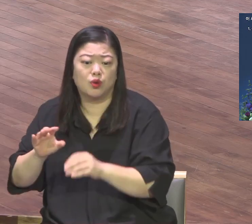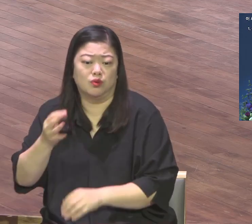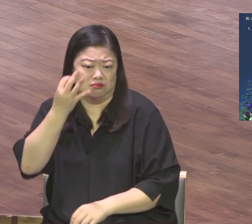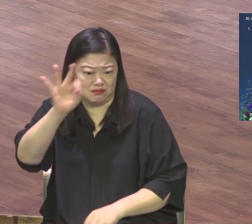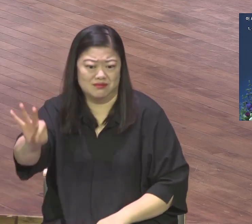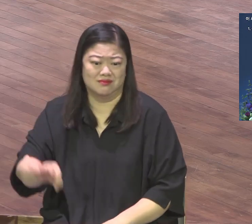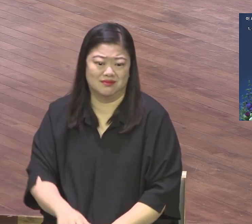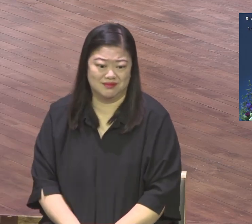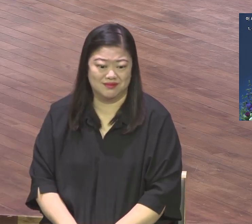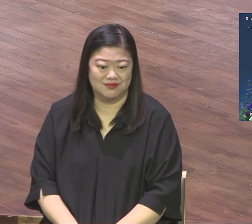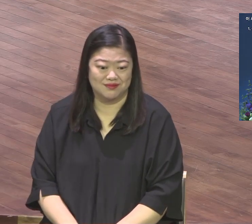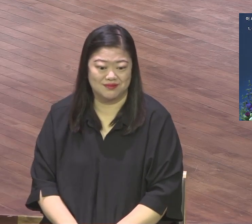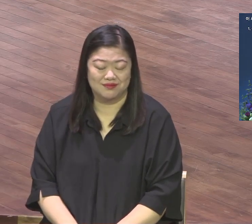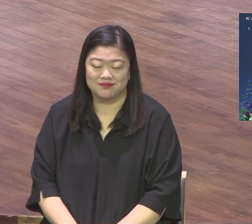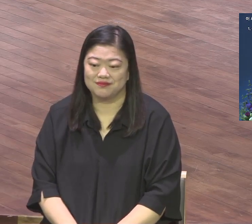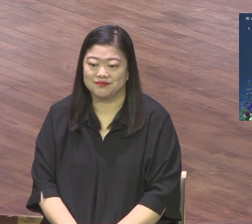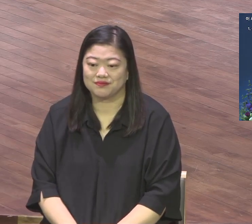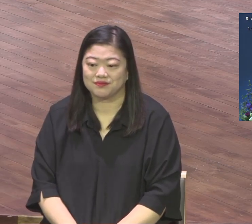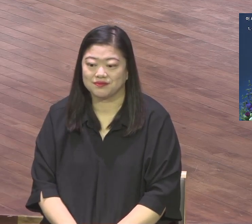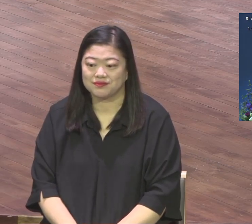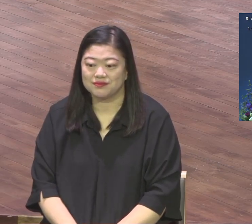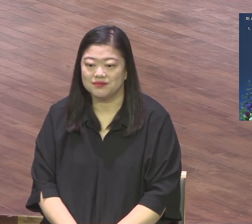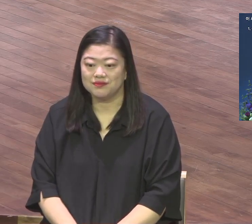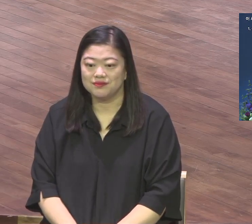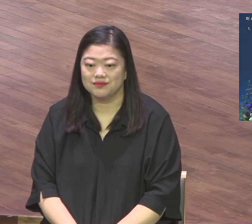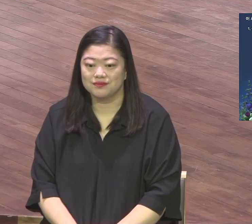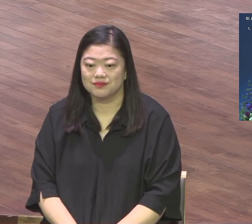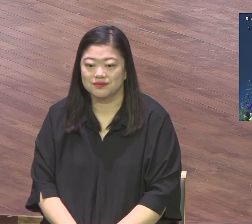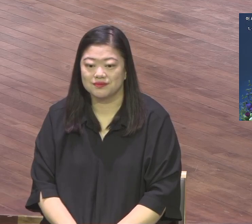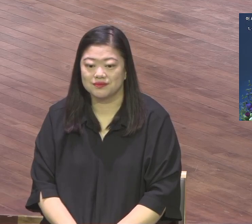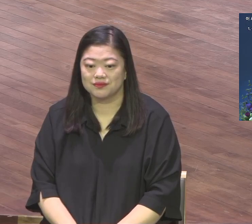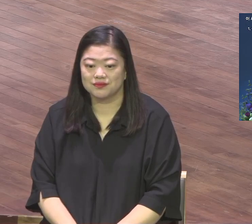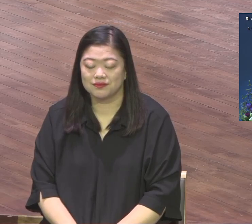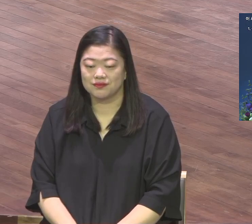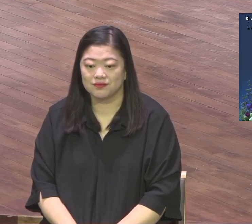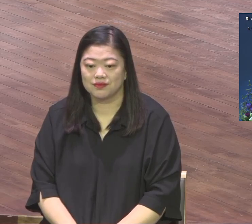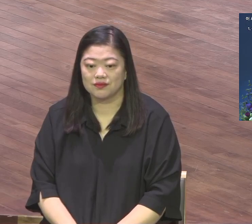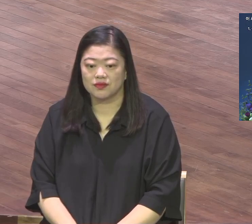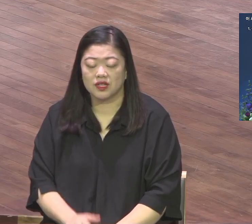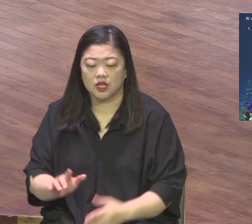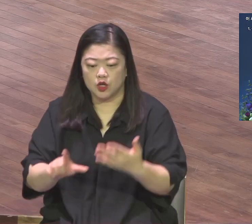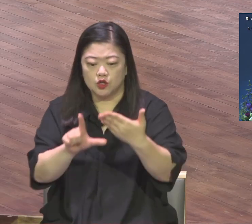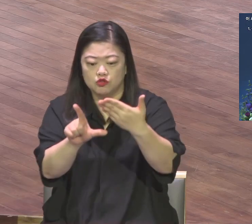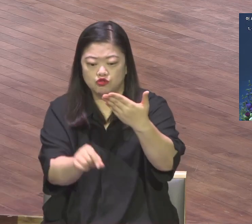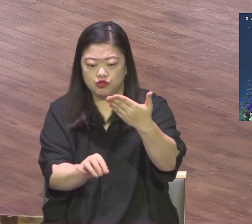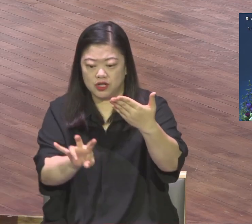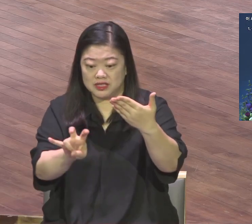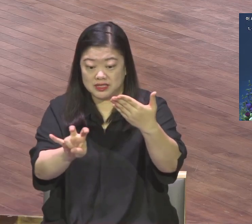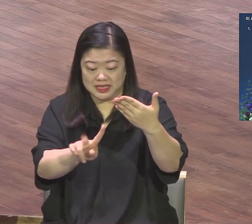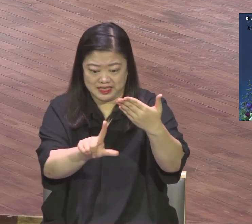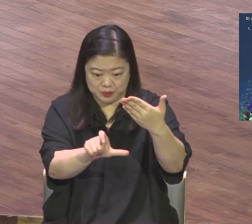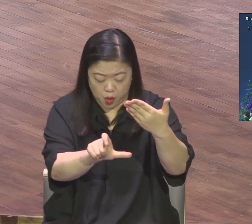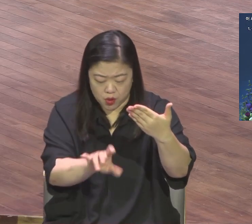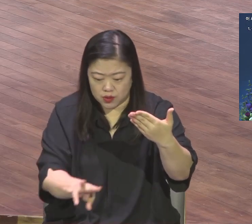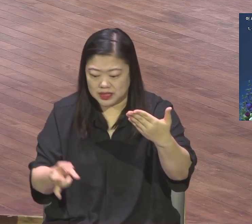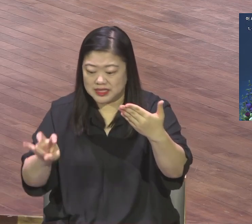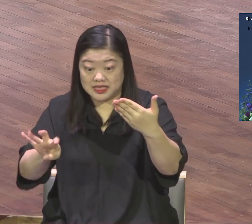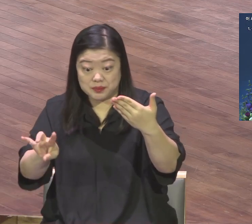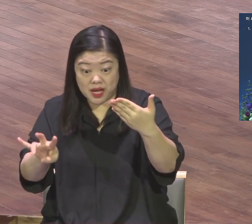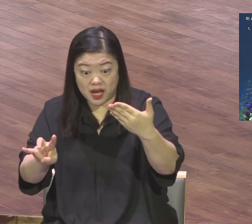것입니다. 뭐 합니까? 예수 영접하라고. 예수가 그리스도라는 사실